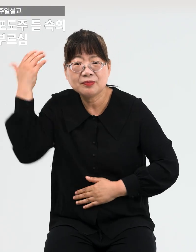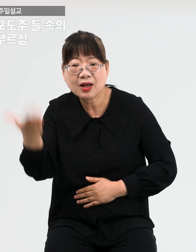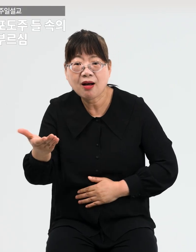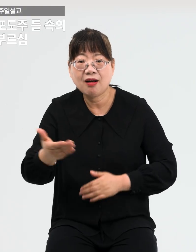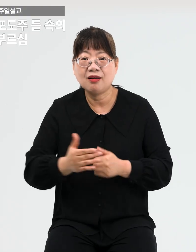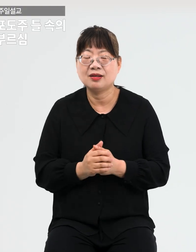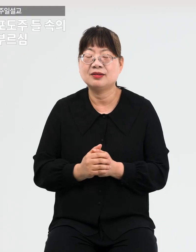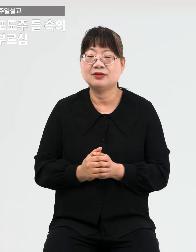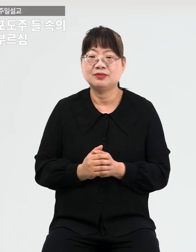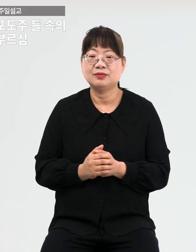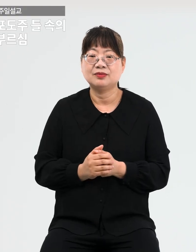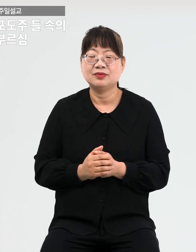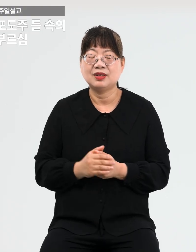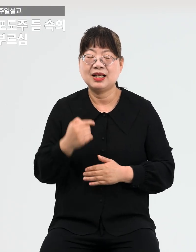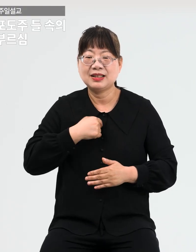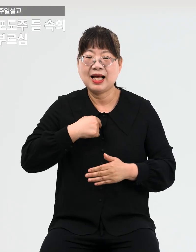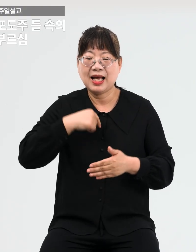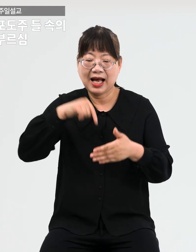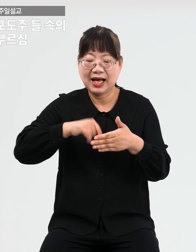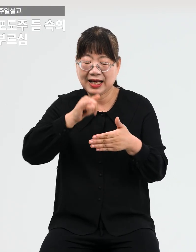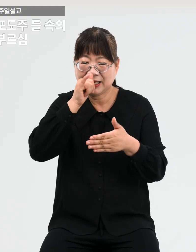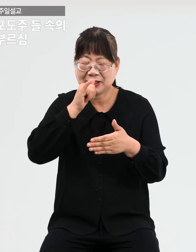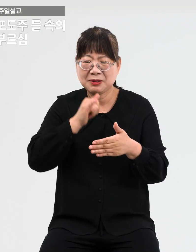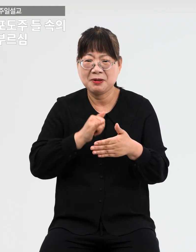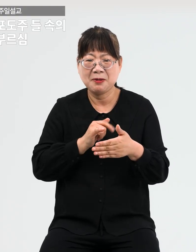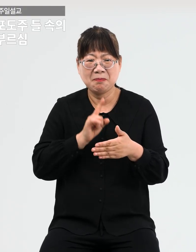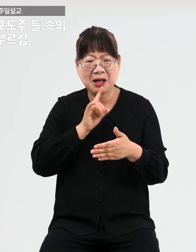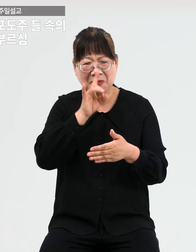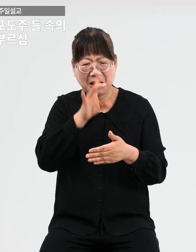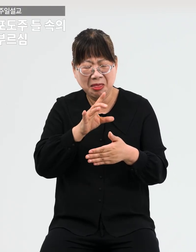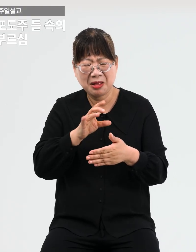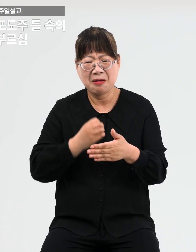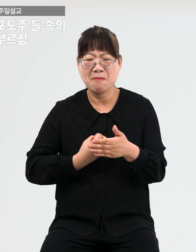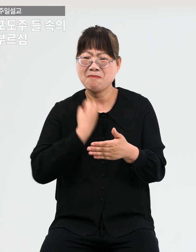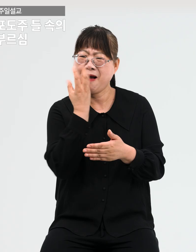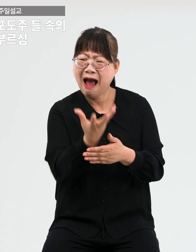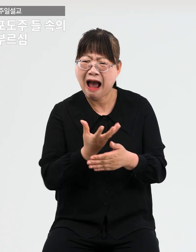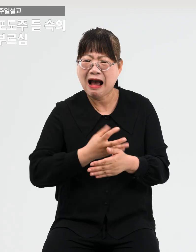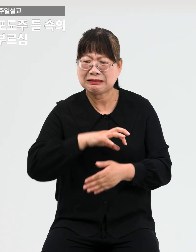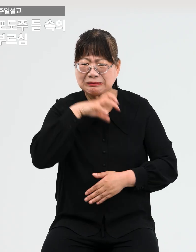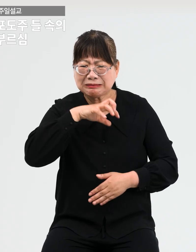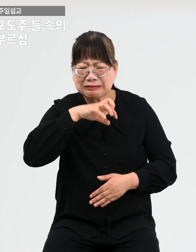막 자기 속에 있는 말 같지도 않은 얘기를 막 쏟아내요.